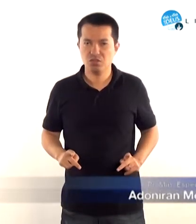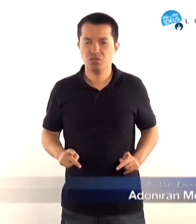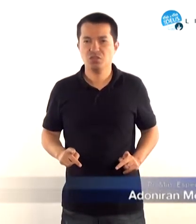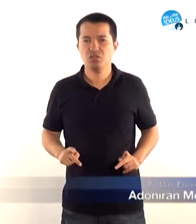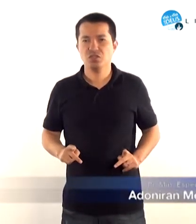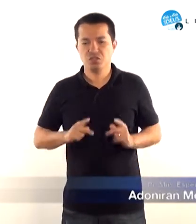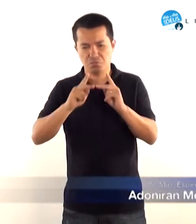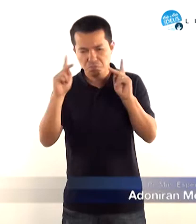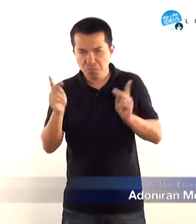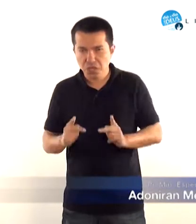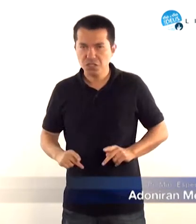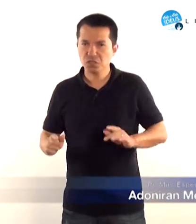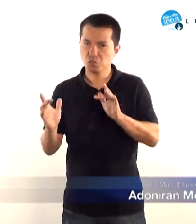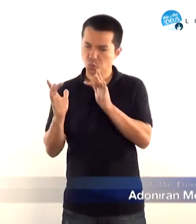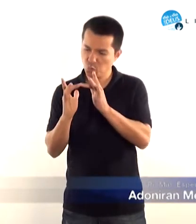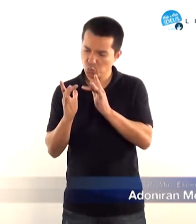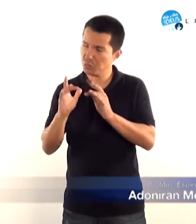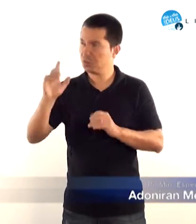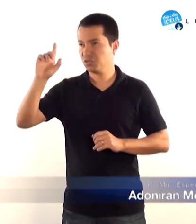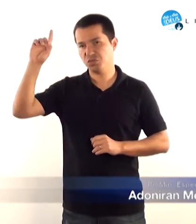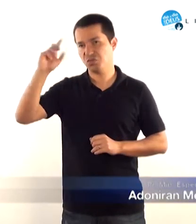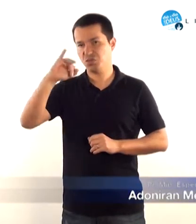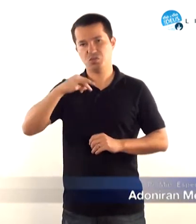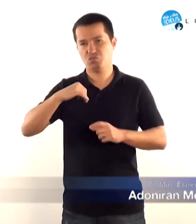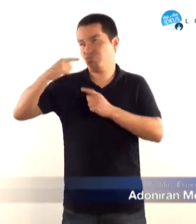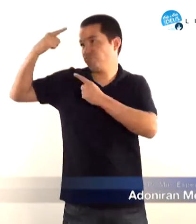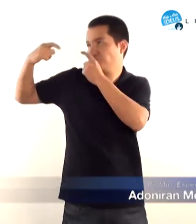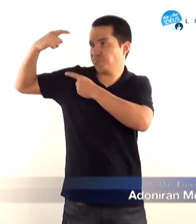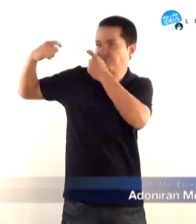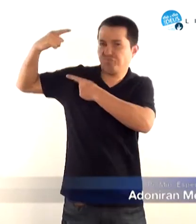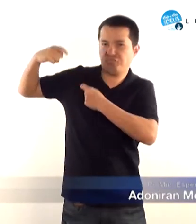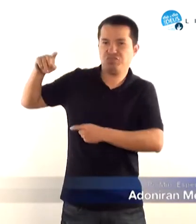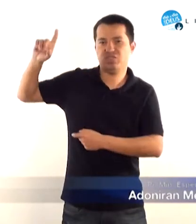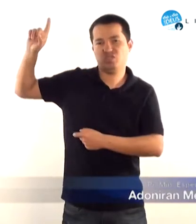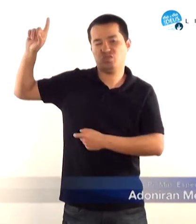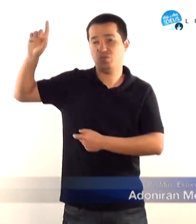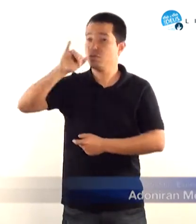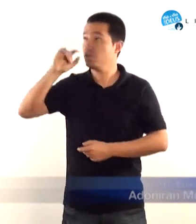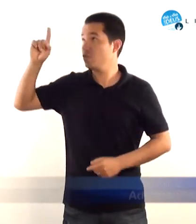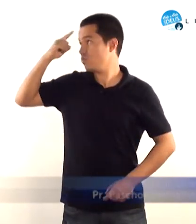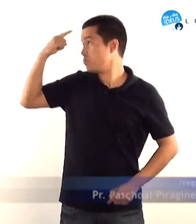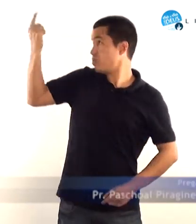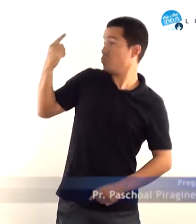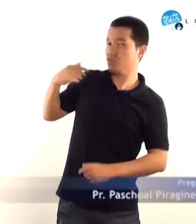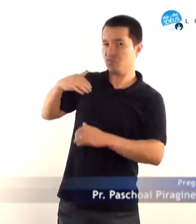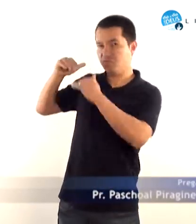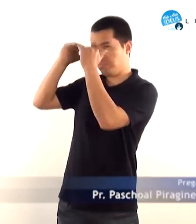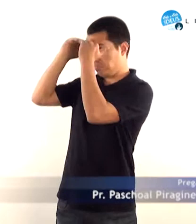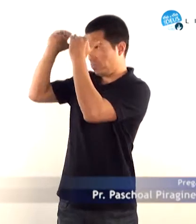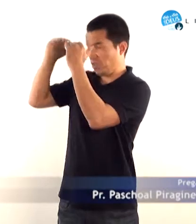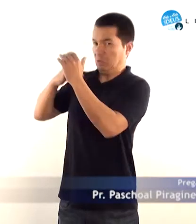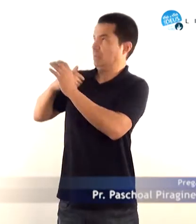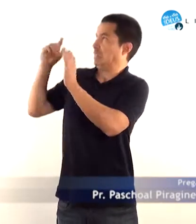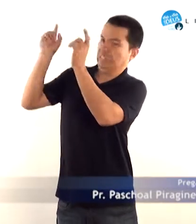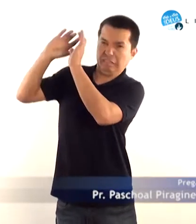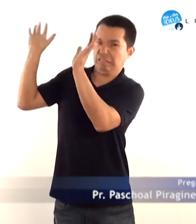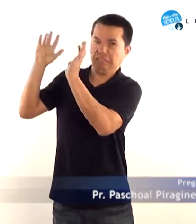estou lutando contra os valores de Deus. E de alguma maneira a guerra que está dentro